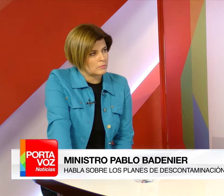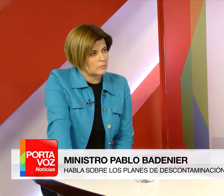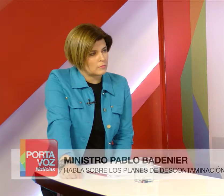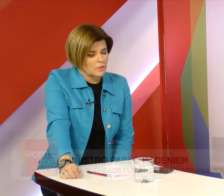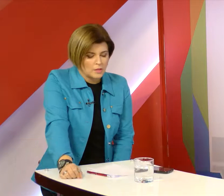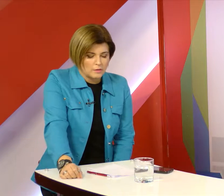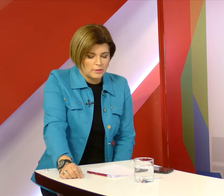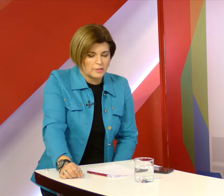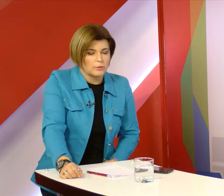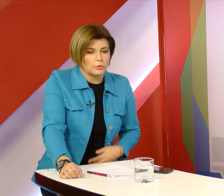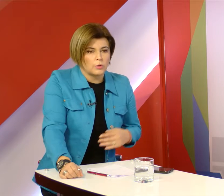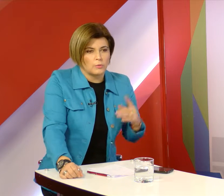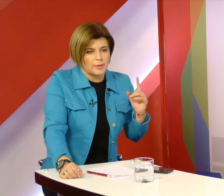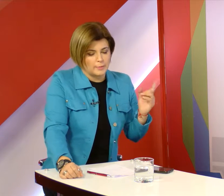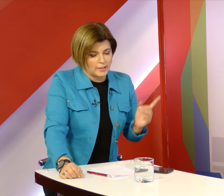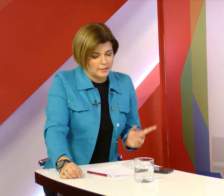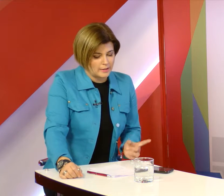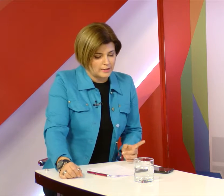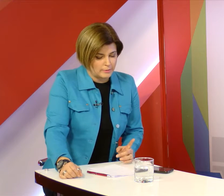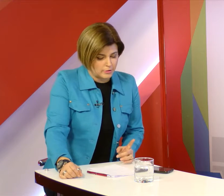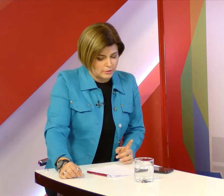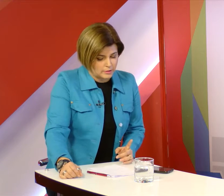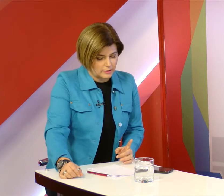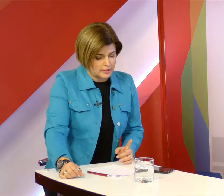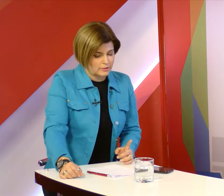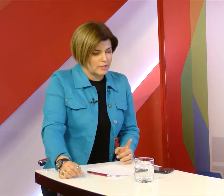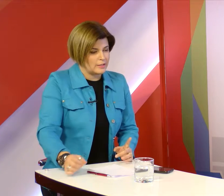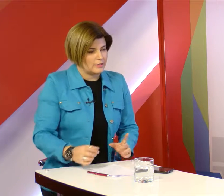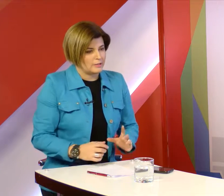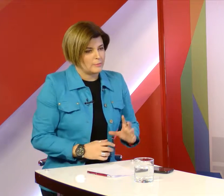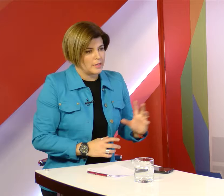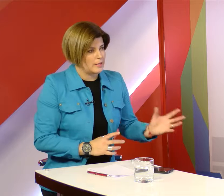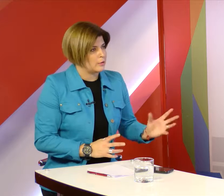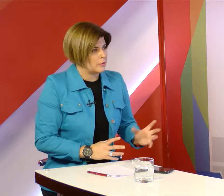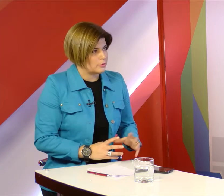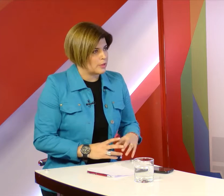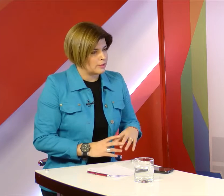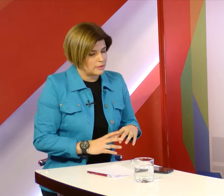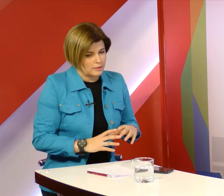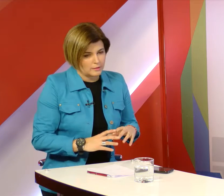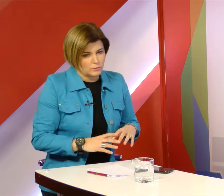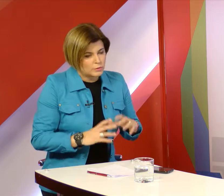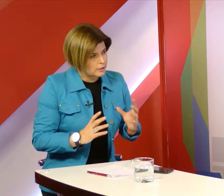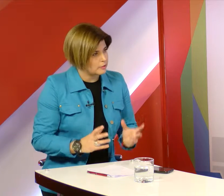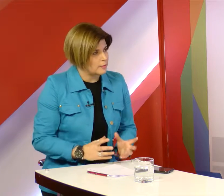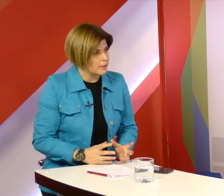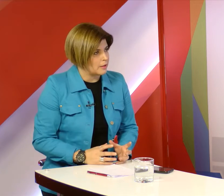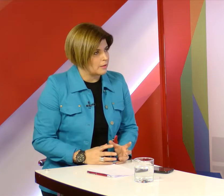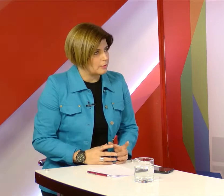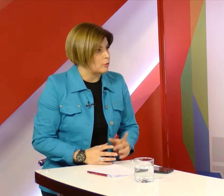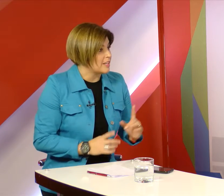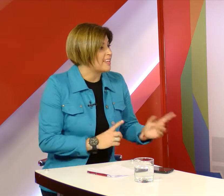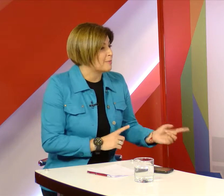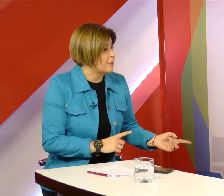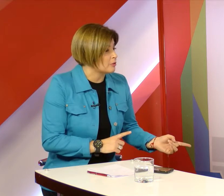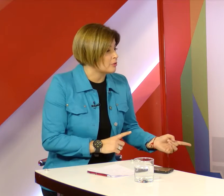calefacción. Fíjese que cuando uno mira imágenes de la televisión internacional y dicen Beijing es una ciudad ultra contaminada, pero Coyhaique es peor